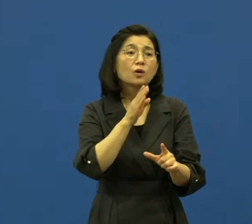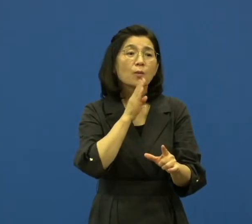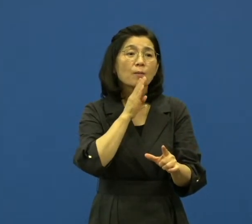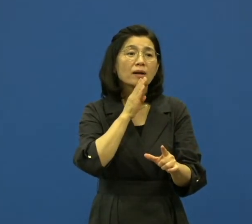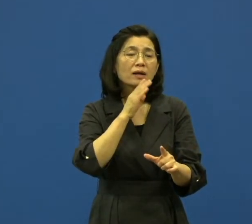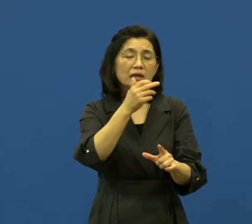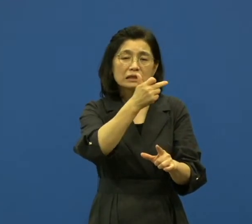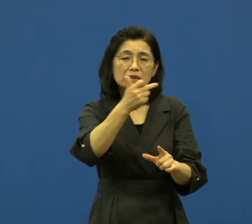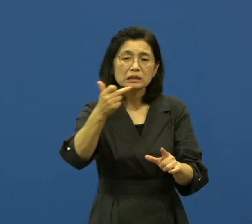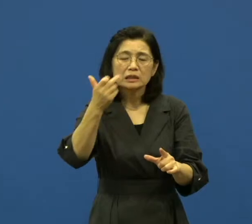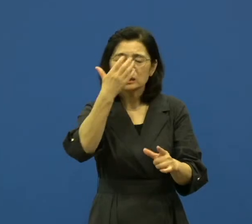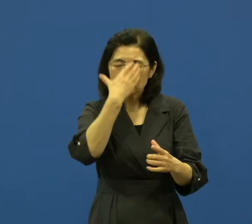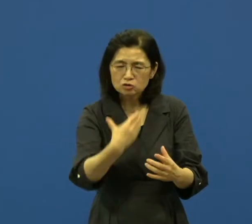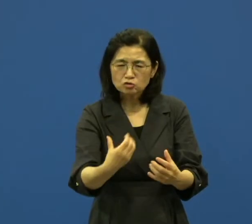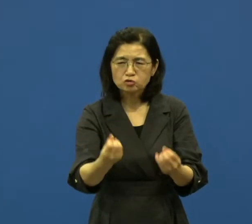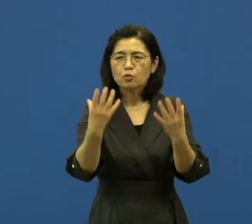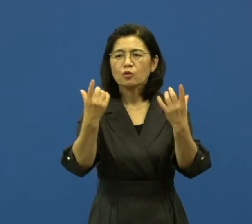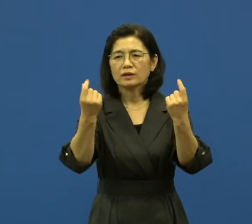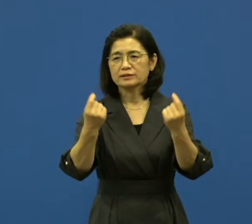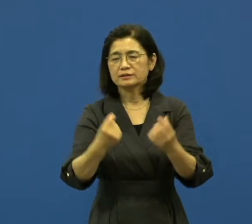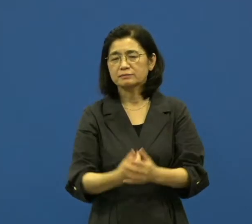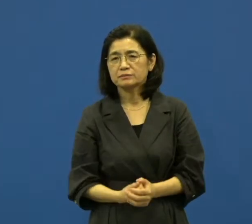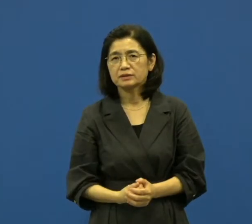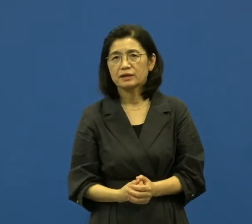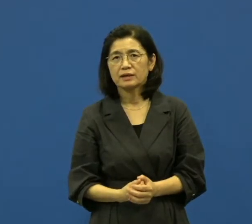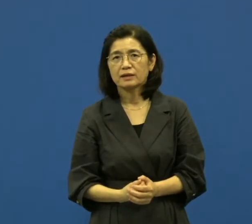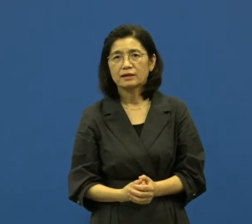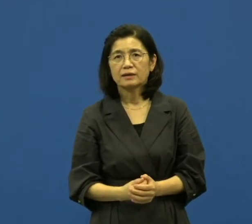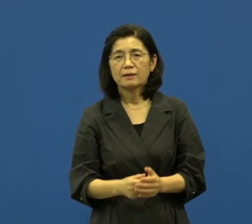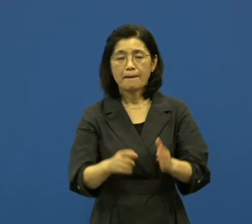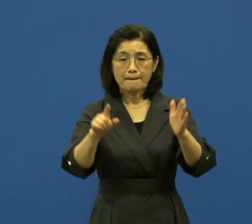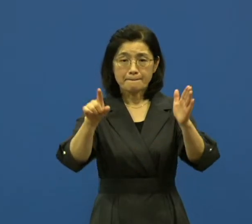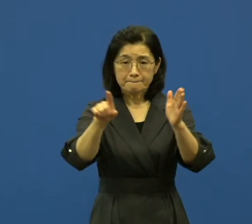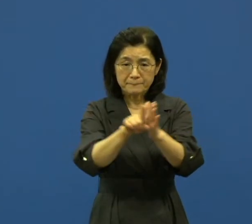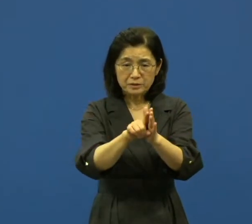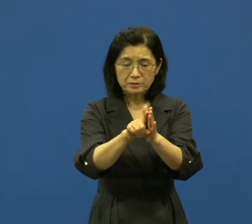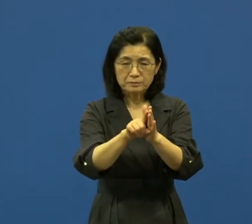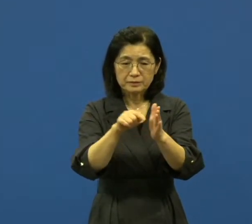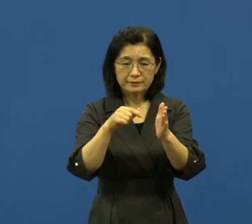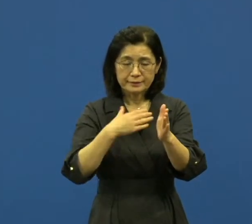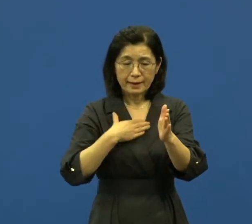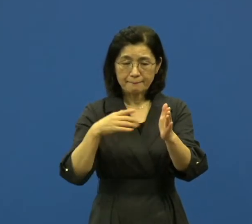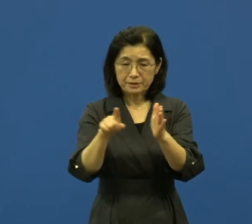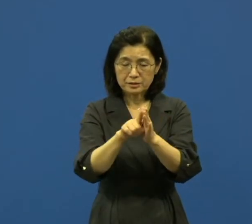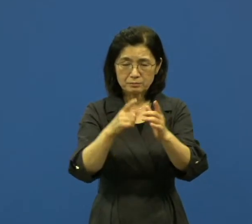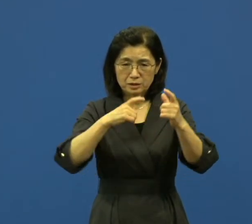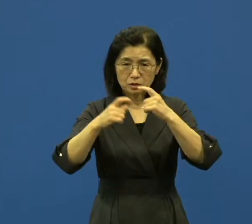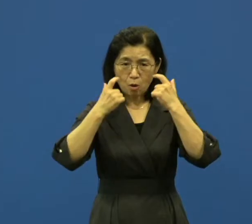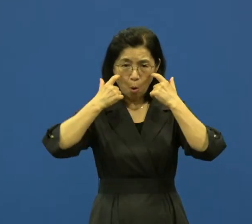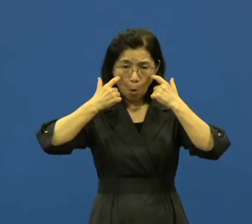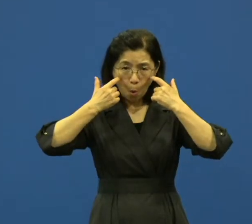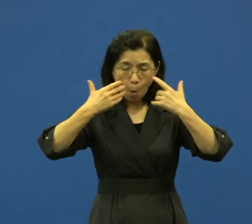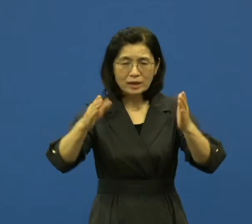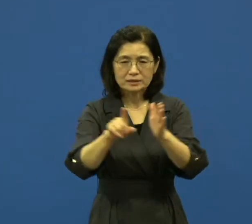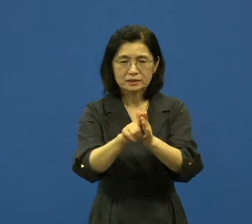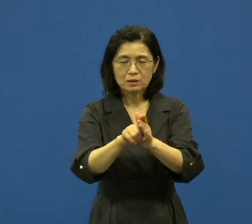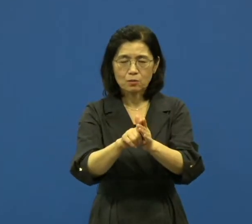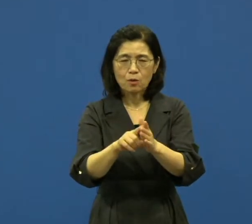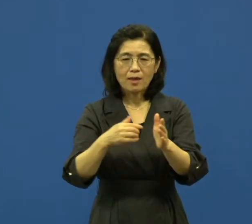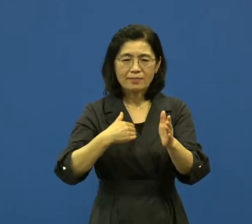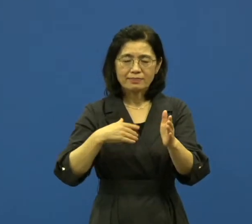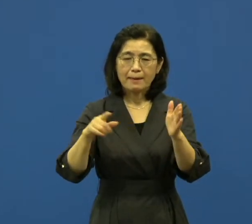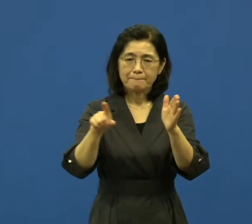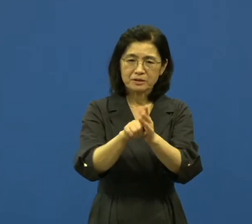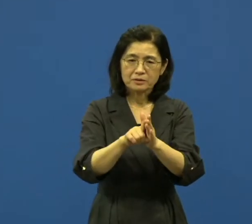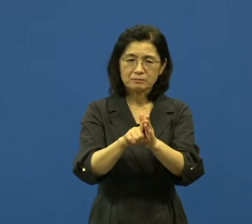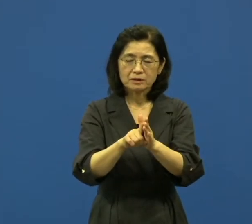믿음이 점점 구체화되기를 바라고요. 그 믿음이 점점 더 확실해지기를 바라고요. 그 믿음이 점점 더 담대해지기를 바라고요.